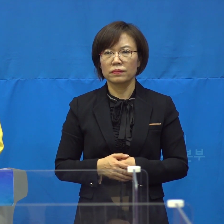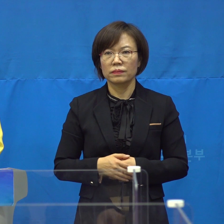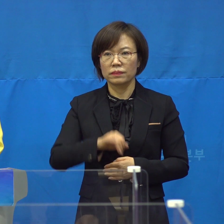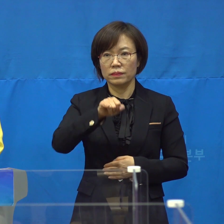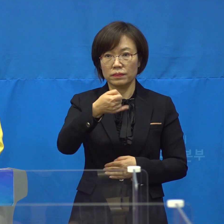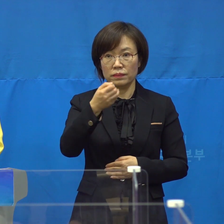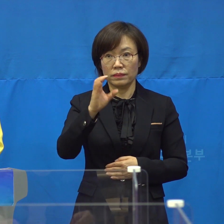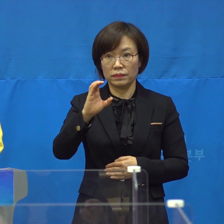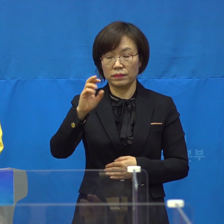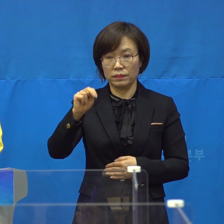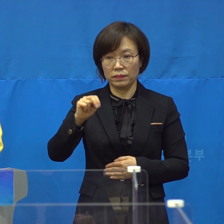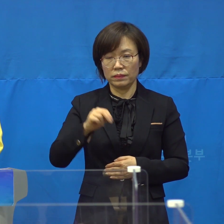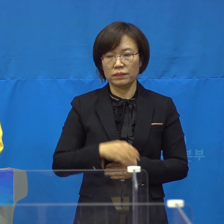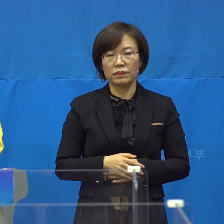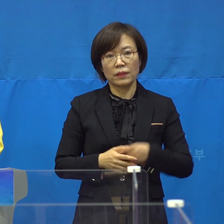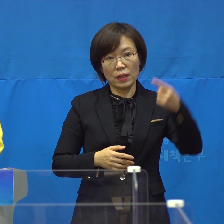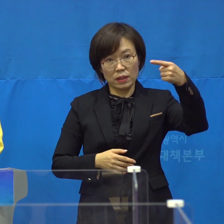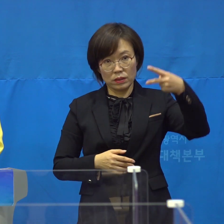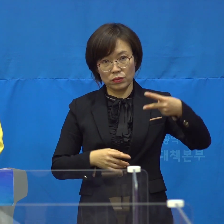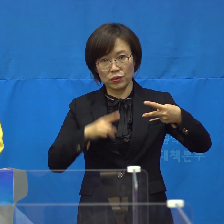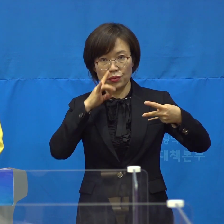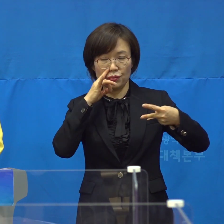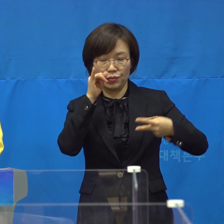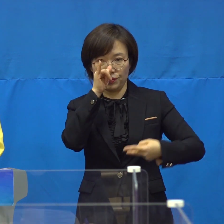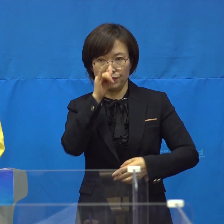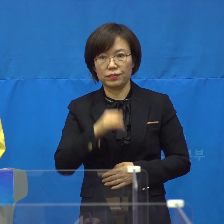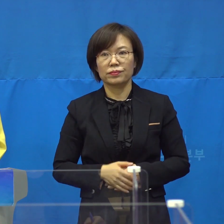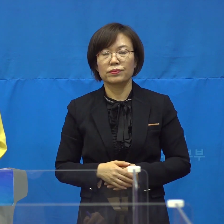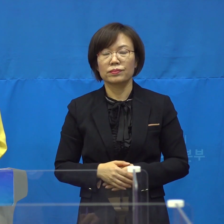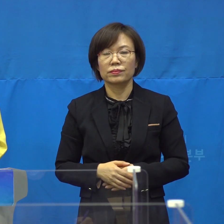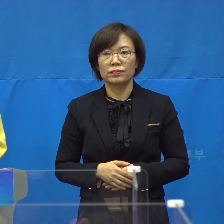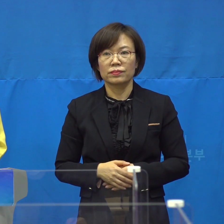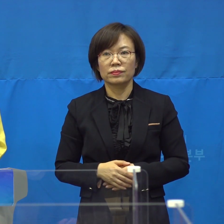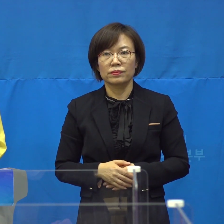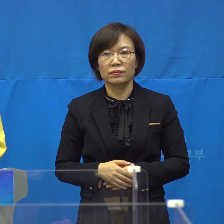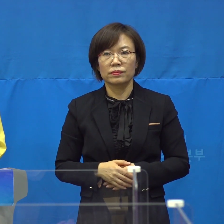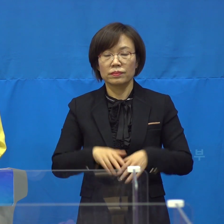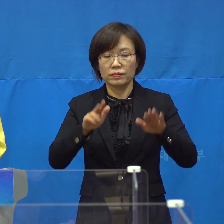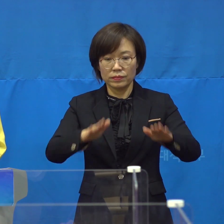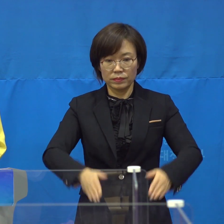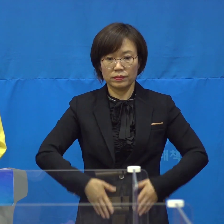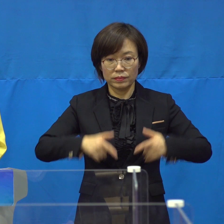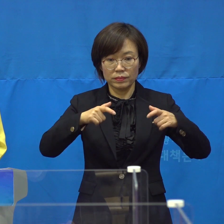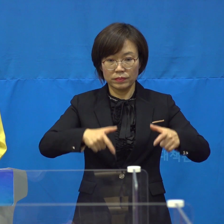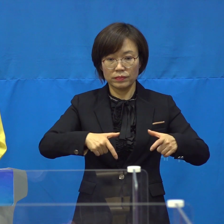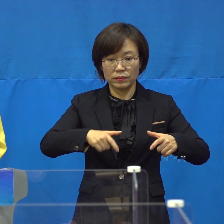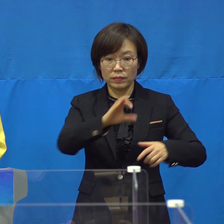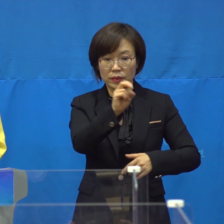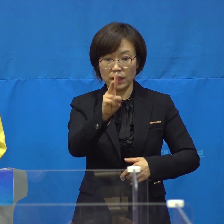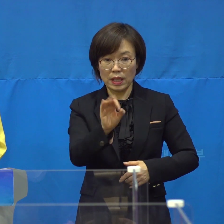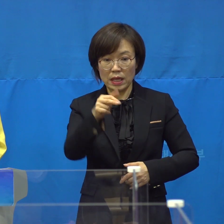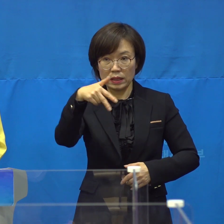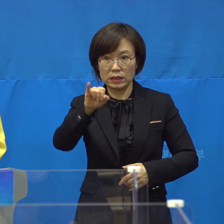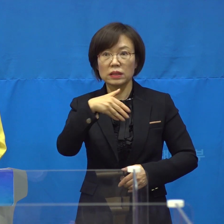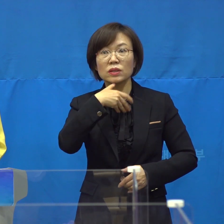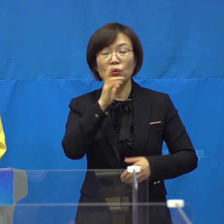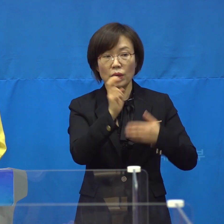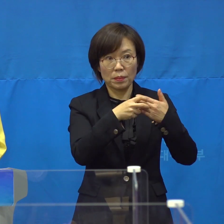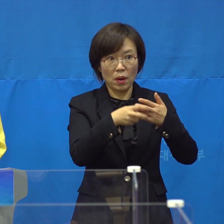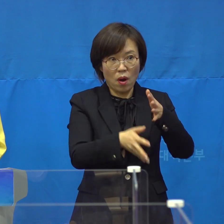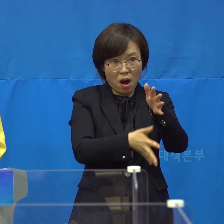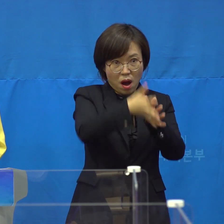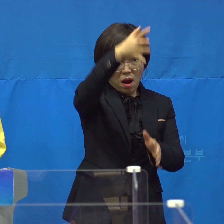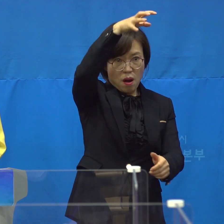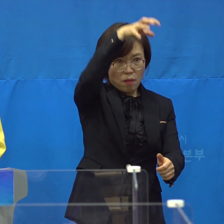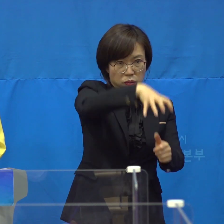예, JCN의 박정필 기자입니다. 한 두 가지 정도 질문을 좀 드리겠는데요. 지금 양재요양병원 같은 경우 코호트